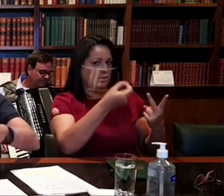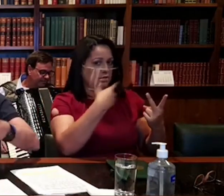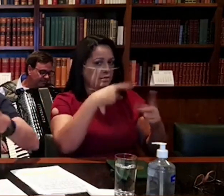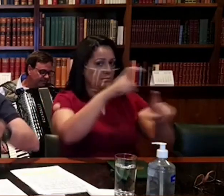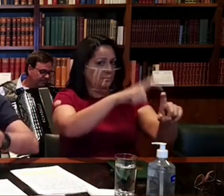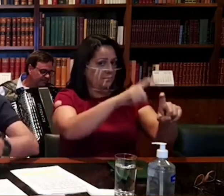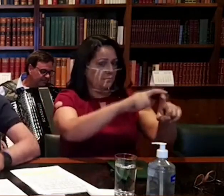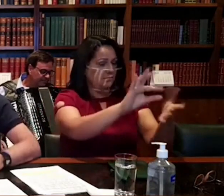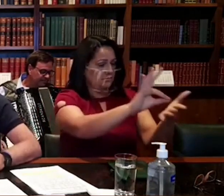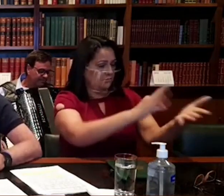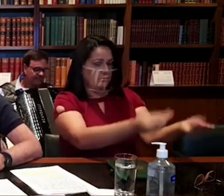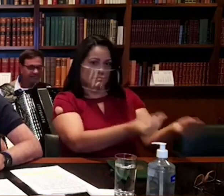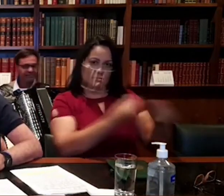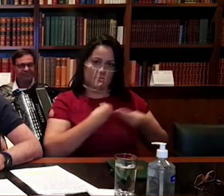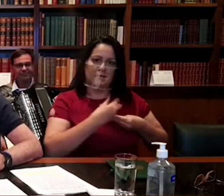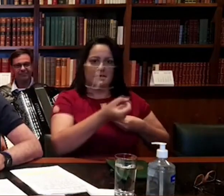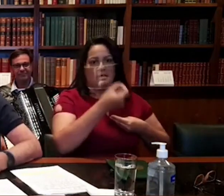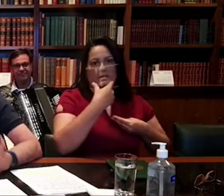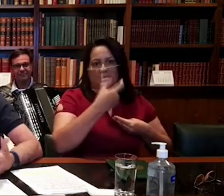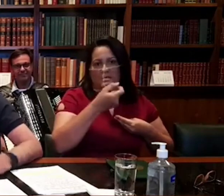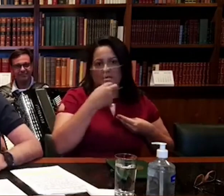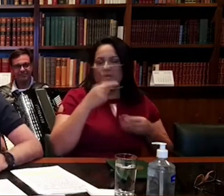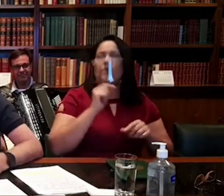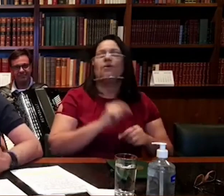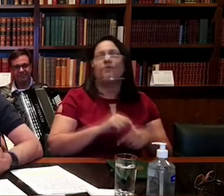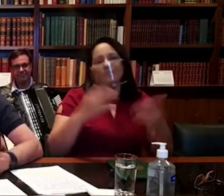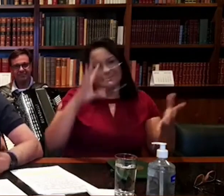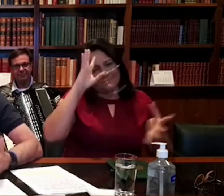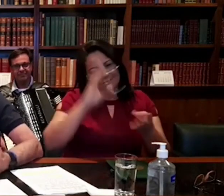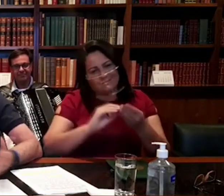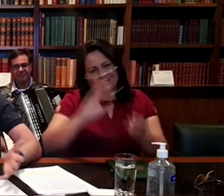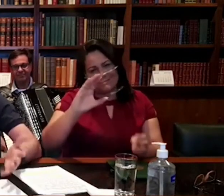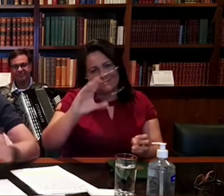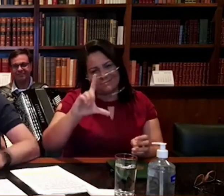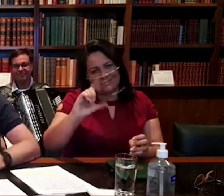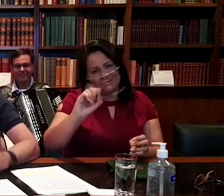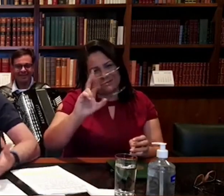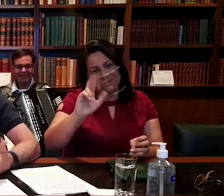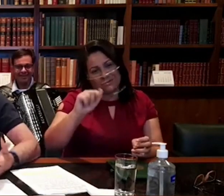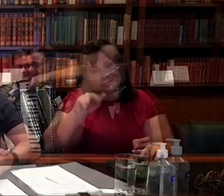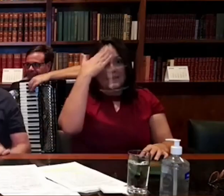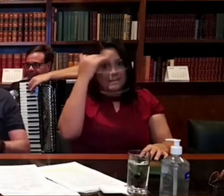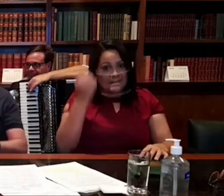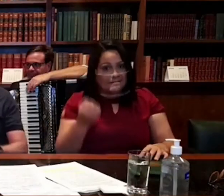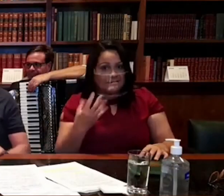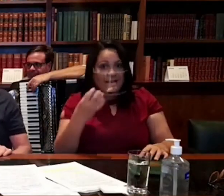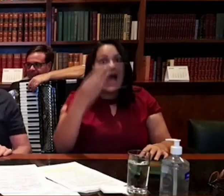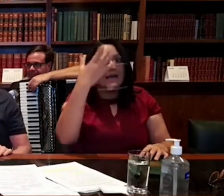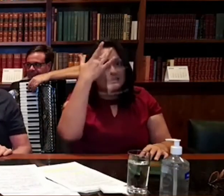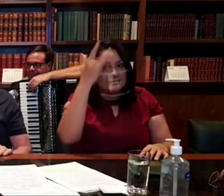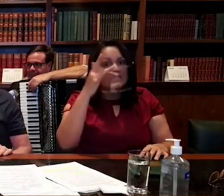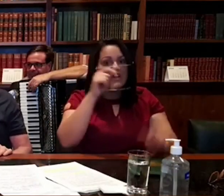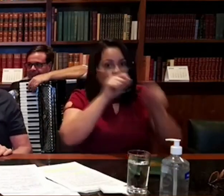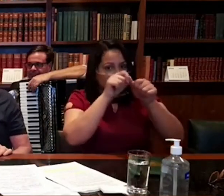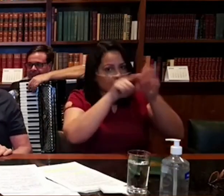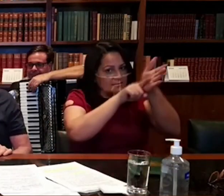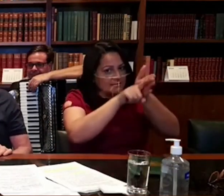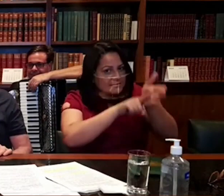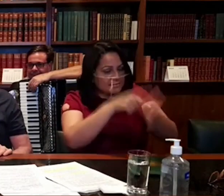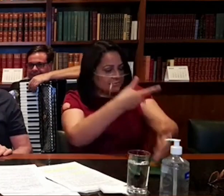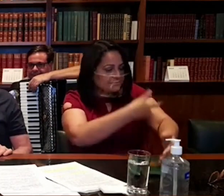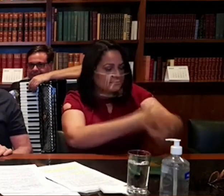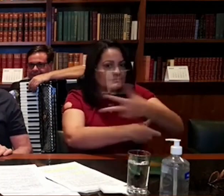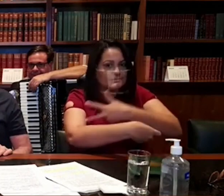pelo médico da Presidente da República, que foi hidroxicloroquina. Acabei de fazer um exame de sangue, né? Estava